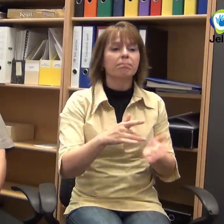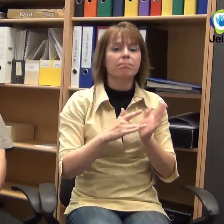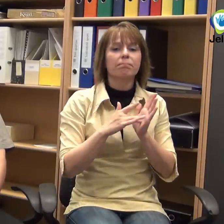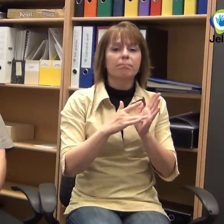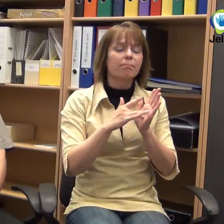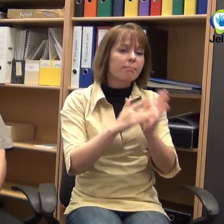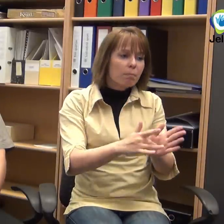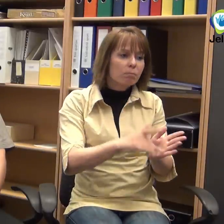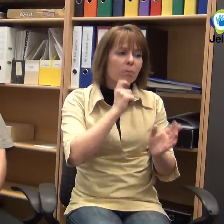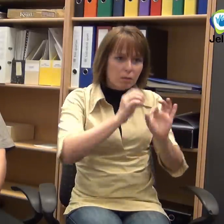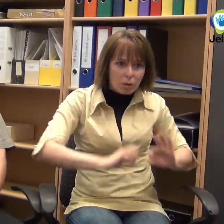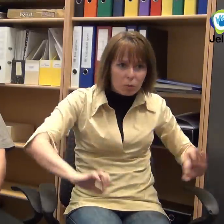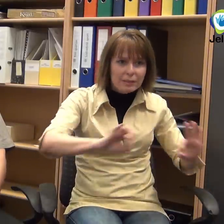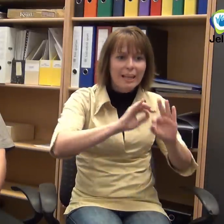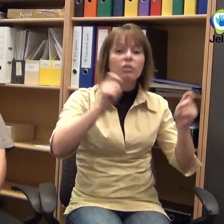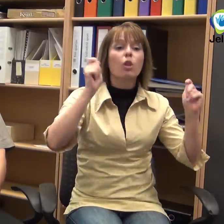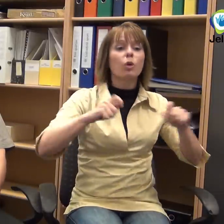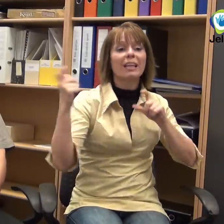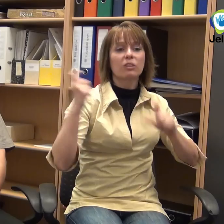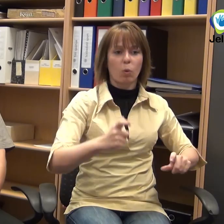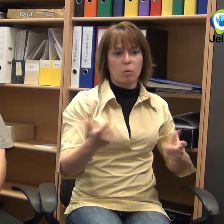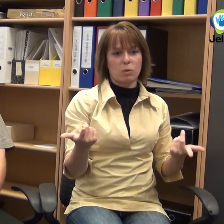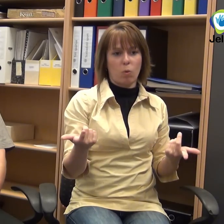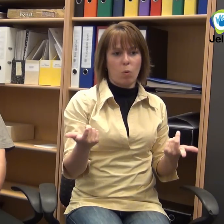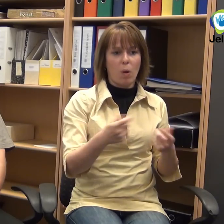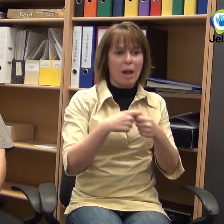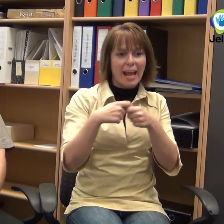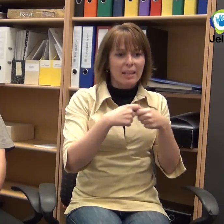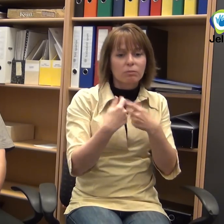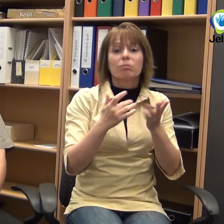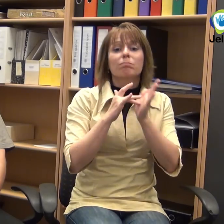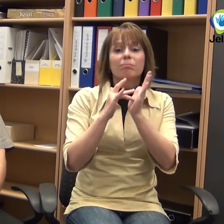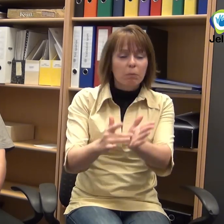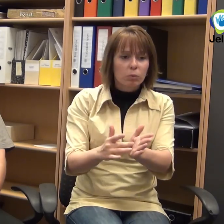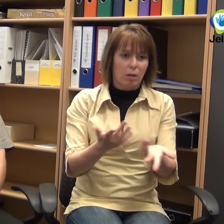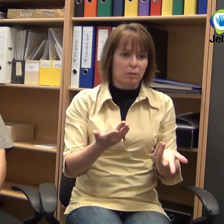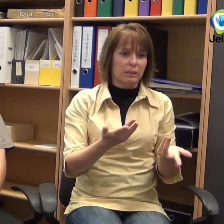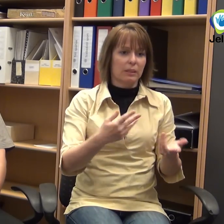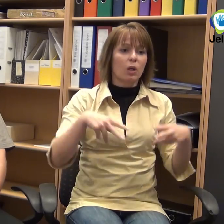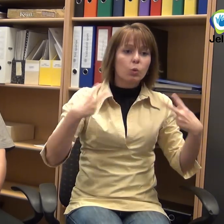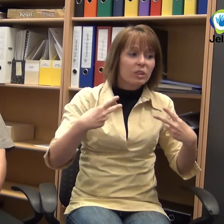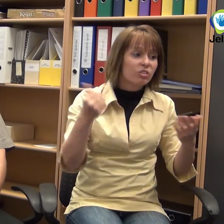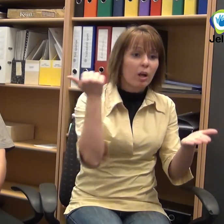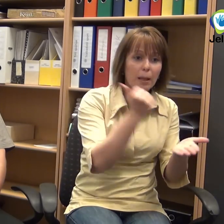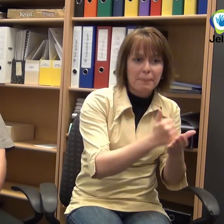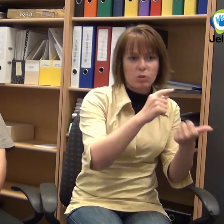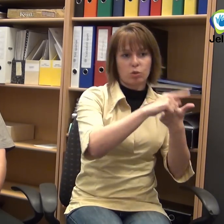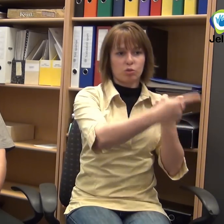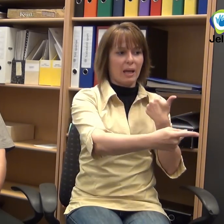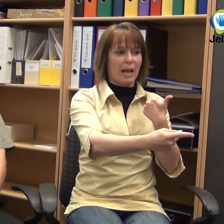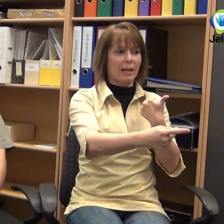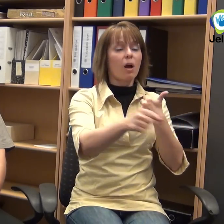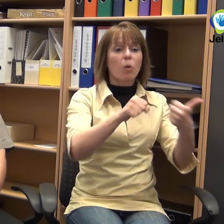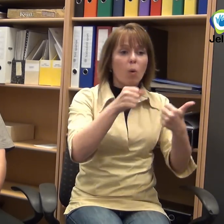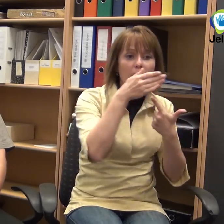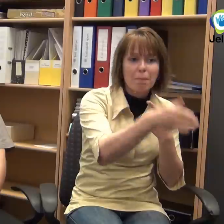döntéshozó testületekhez, úgy a parlamentnek a Sport és Turisztikai Bizottságához, úgy a